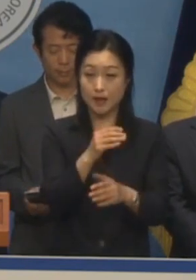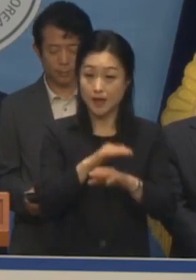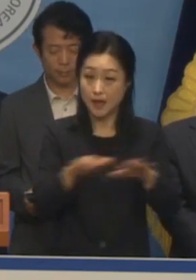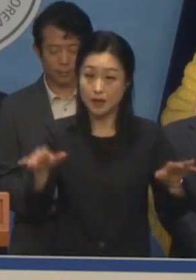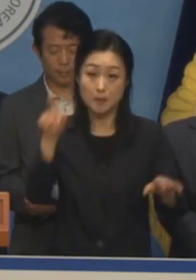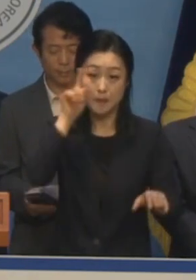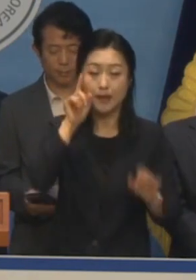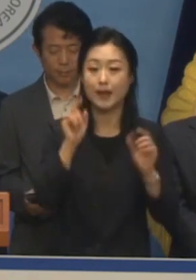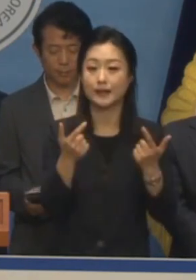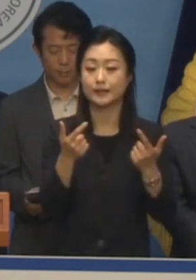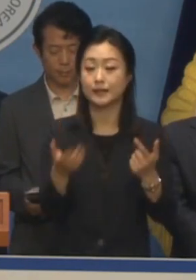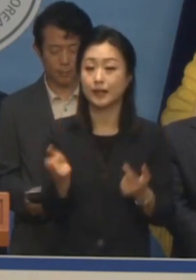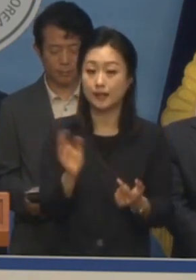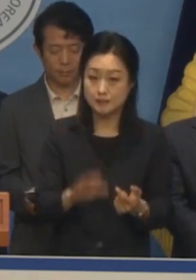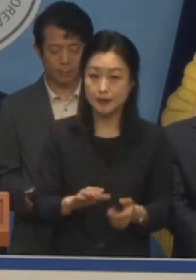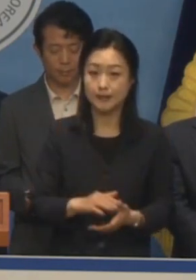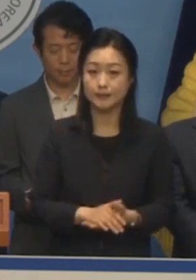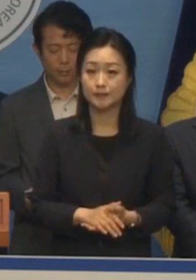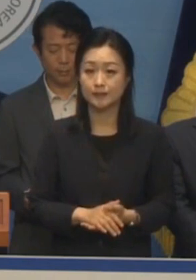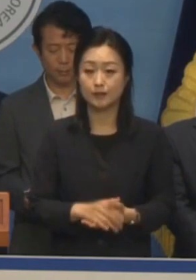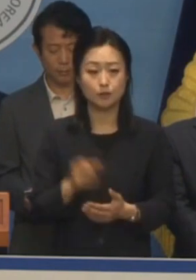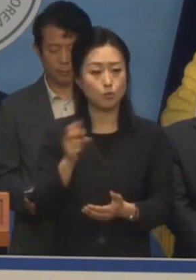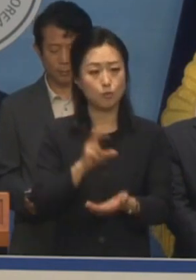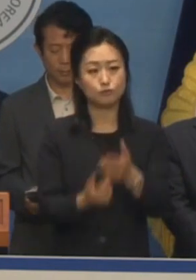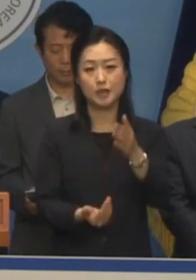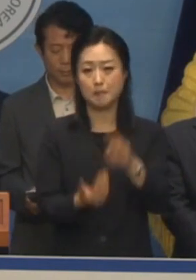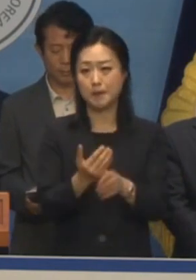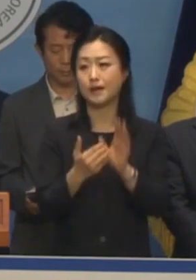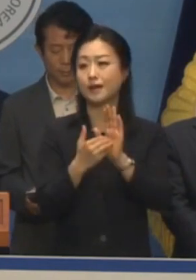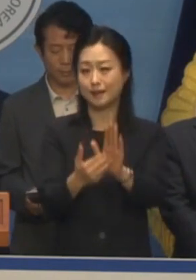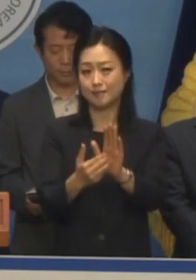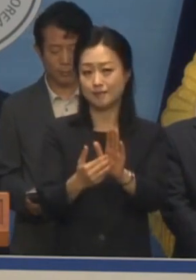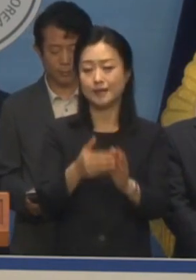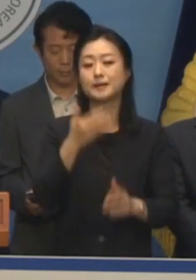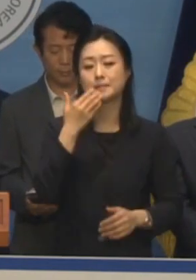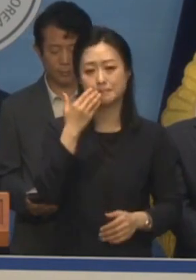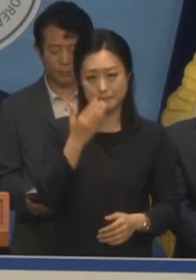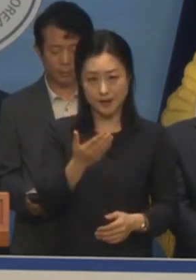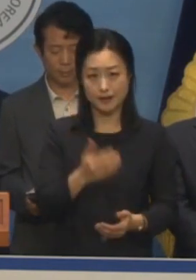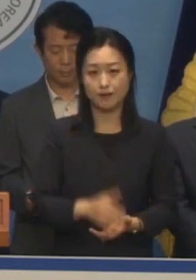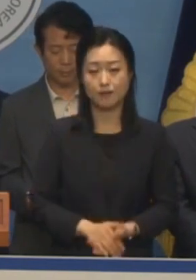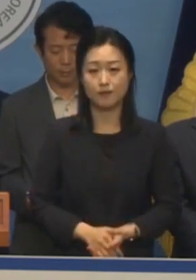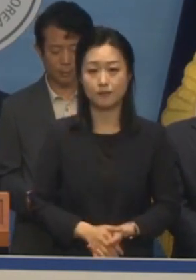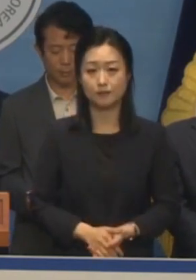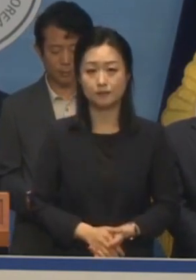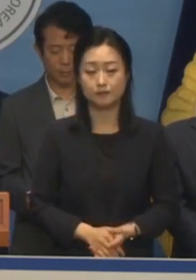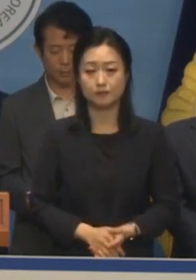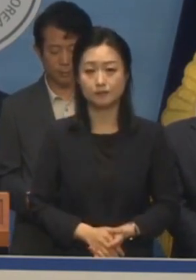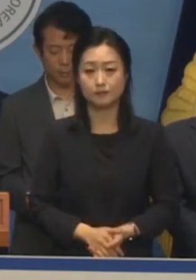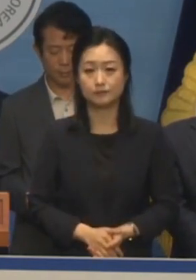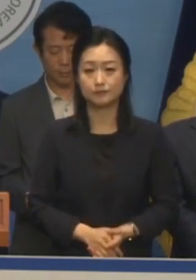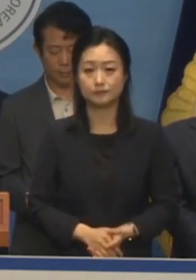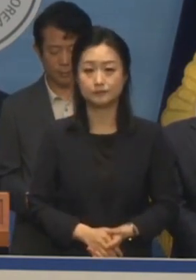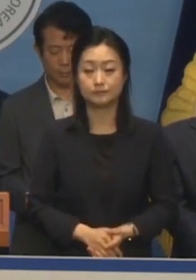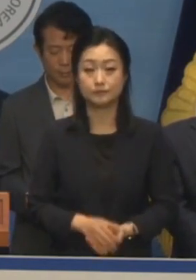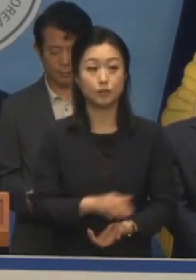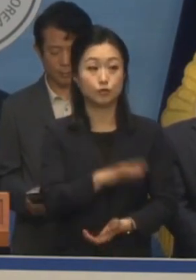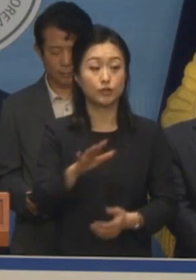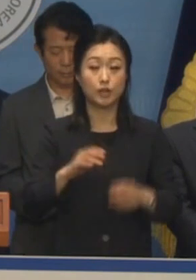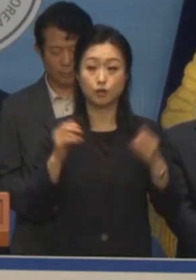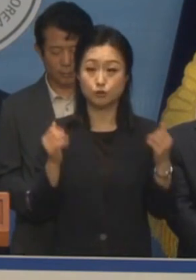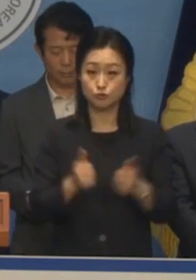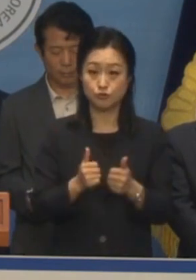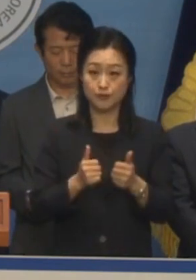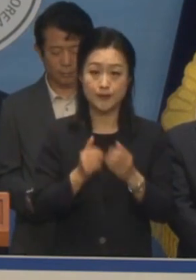것은 아니지만 최소한 제2의 TMF 대참사와 같은 일이 발생할 수 없도록 우리